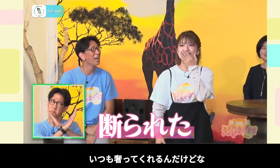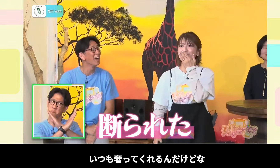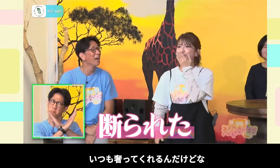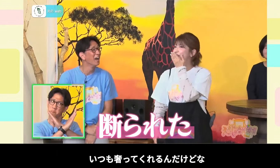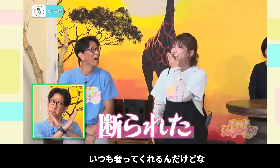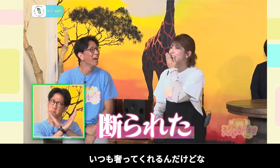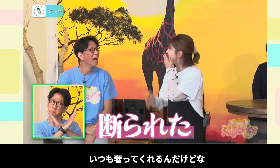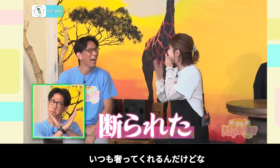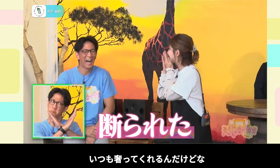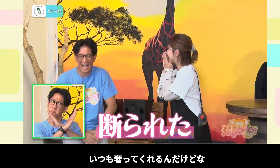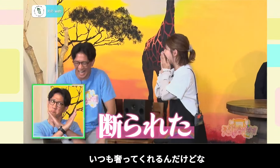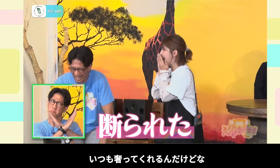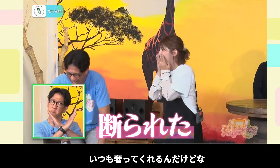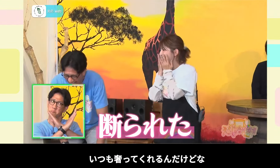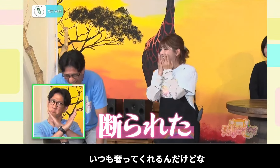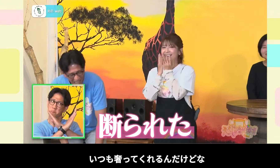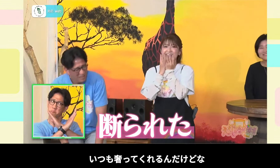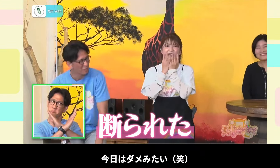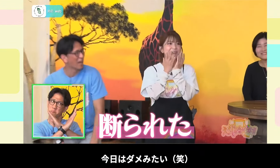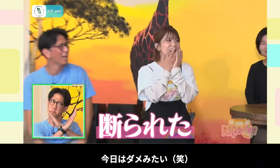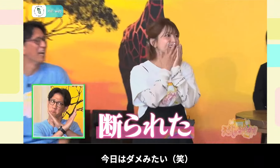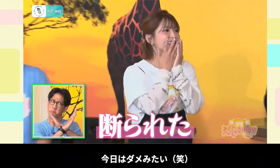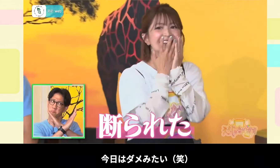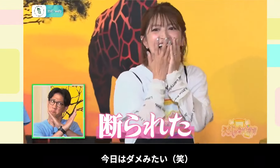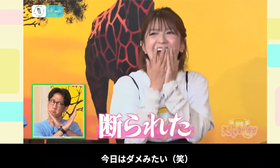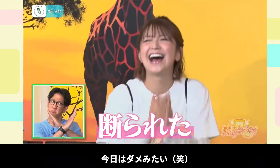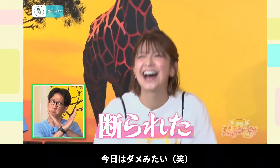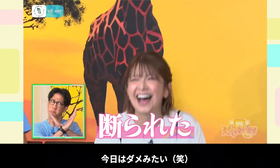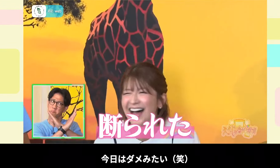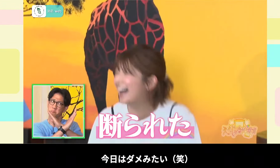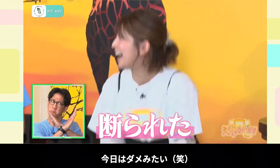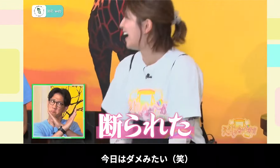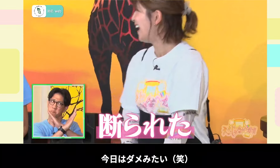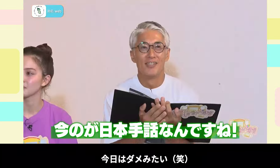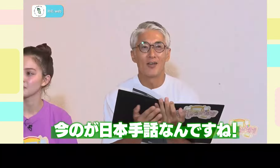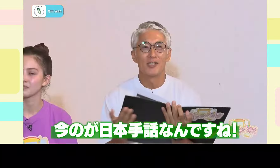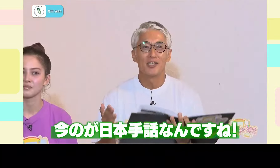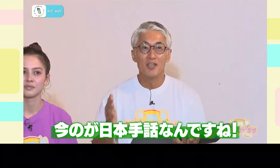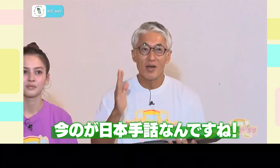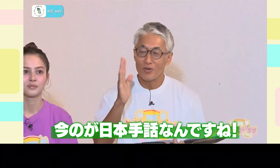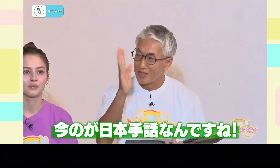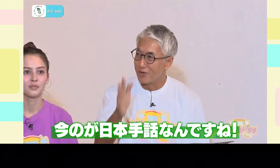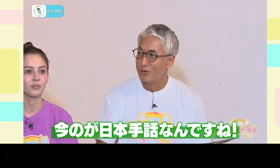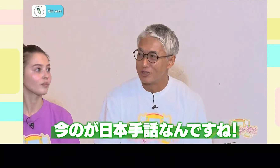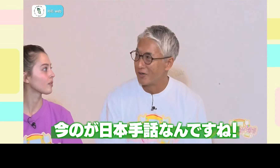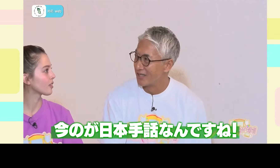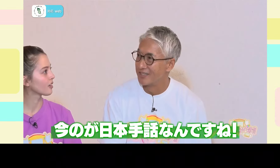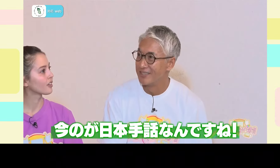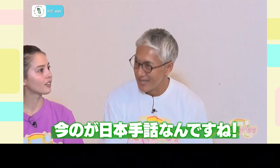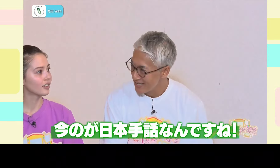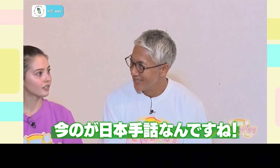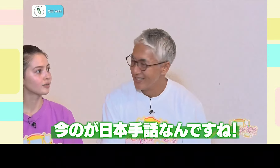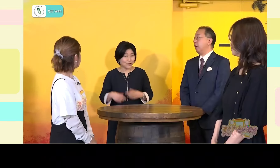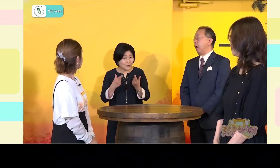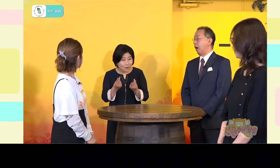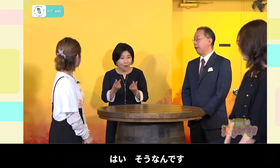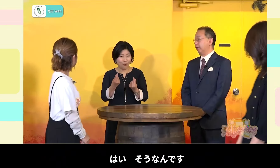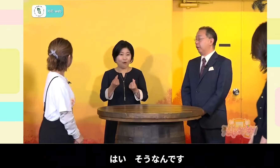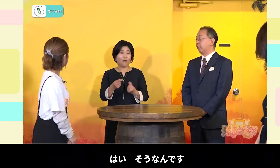いつも怒ってくれるんだけどな今日はダメみたい。 中野先生、今のが日本手話なんですね。 はい、そ